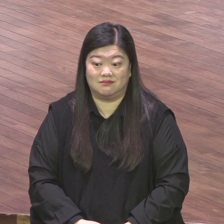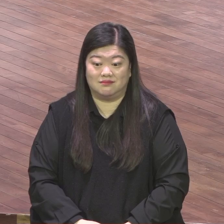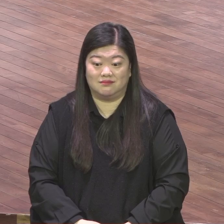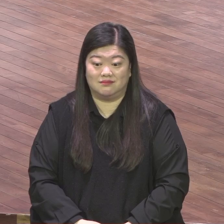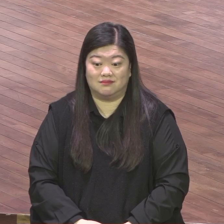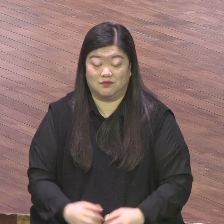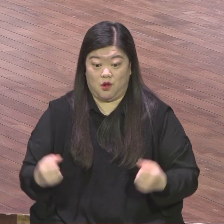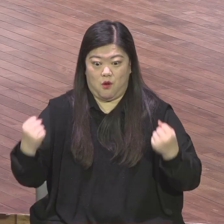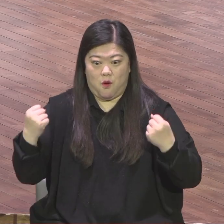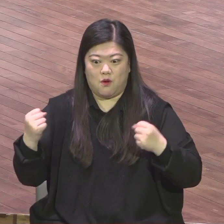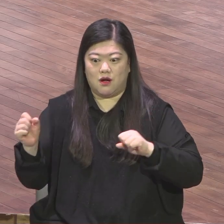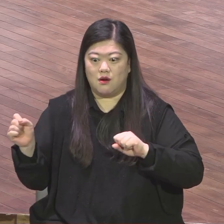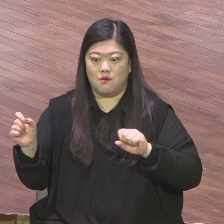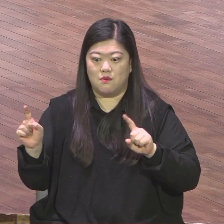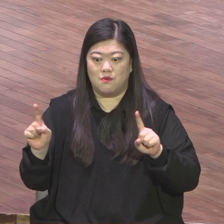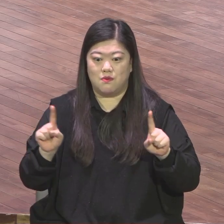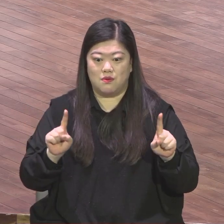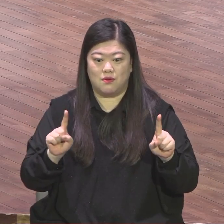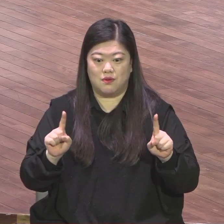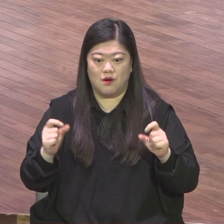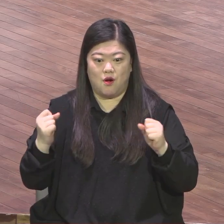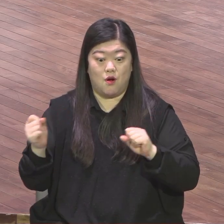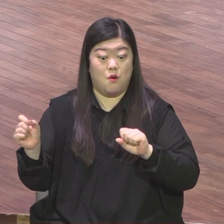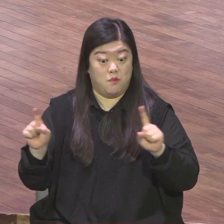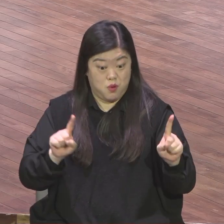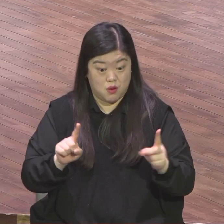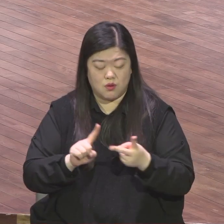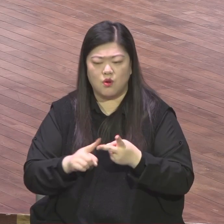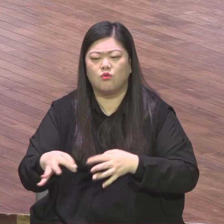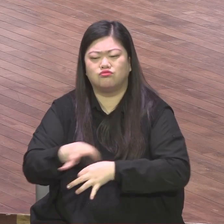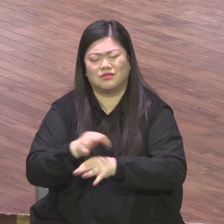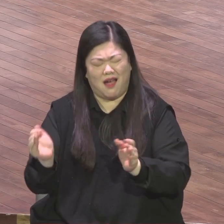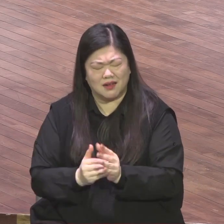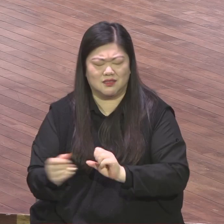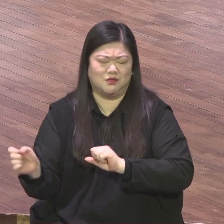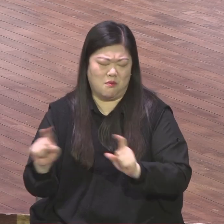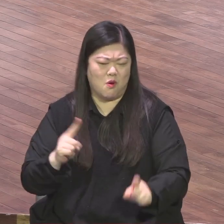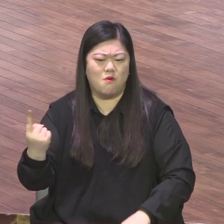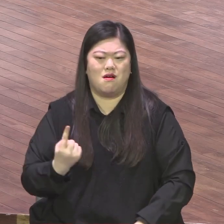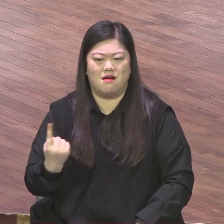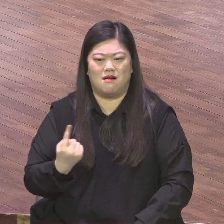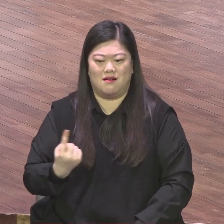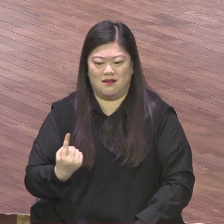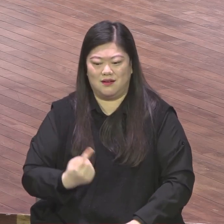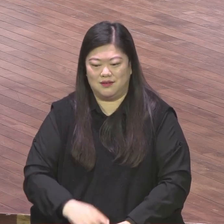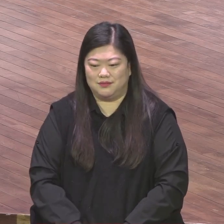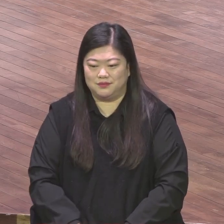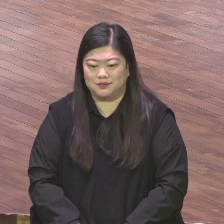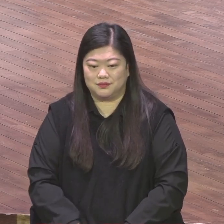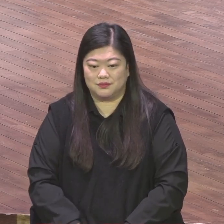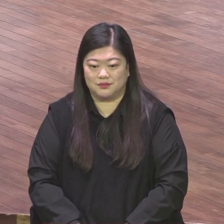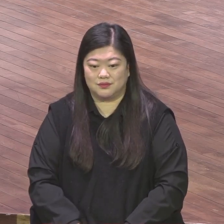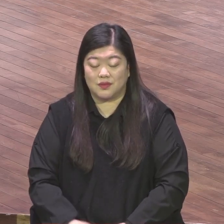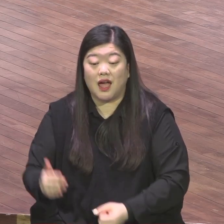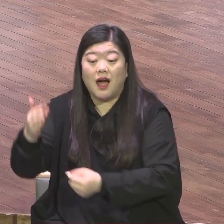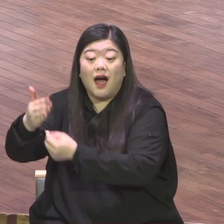건강도 회복시켜 주시고 물질도 회복시켜 주신다. 하나님의 나라에 일을 하겠다는데 생명을